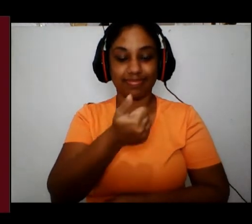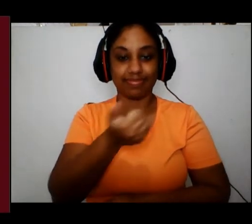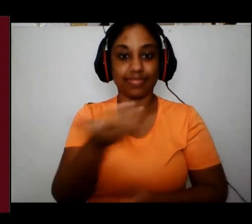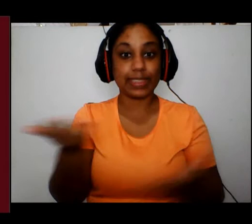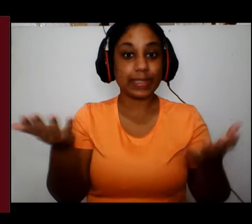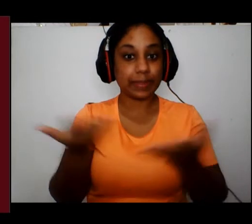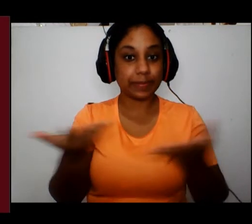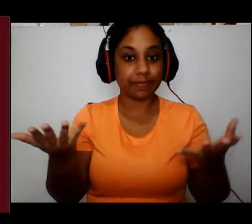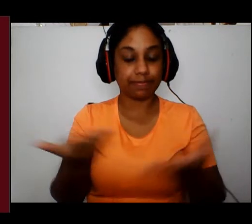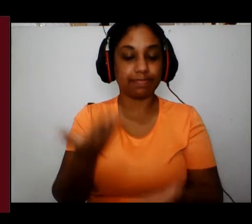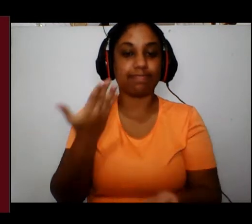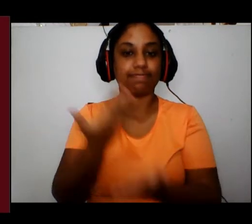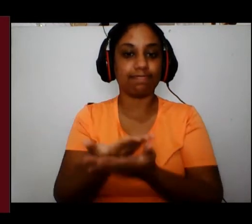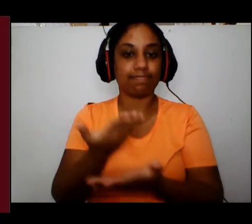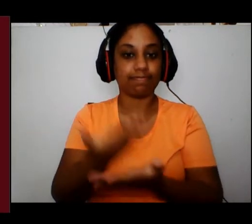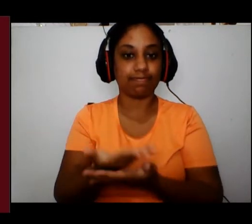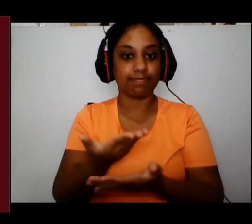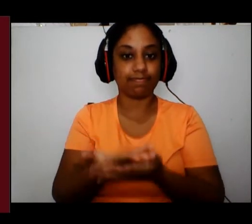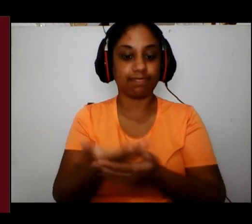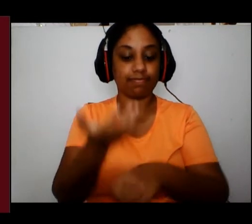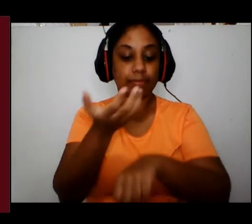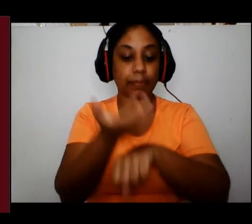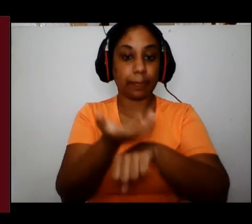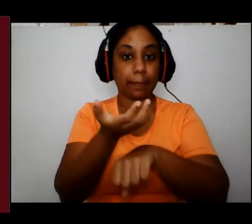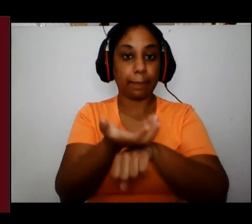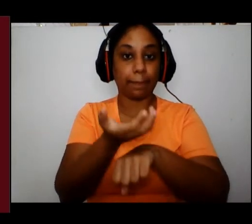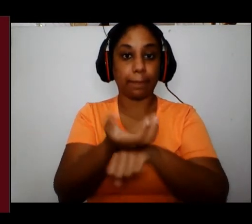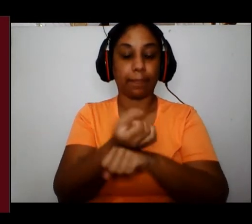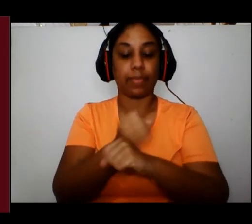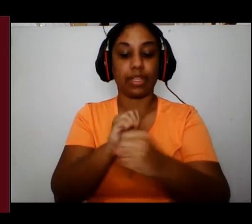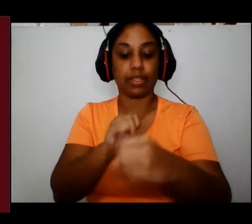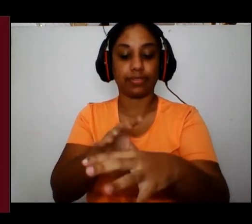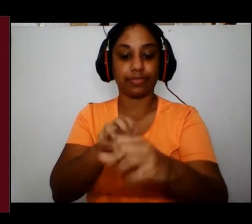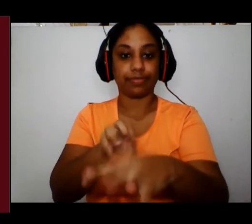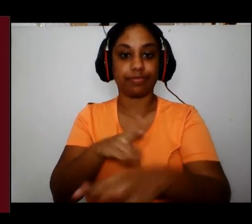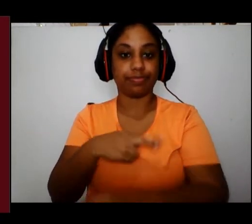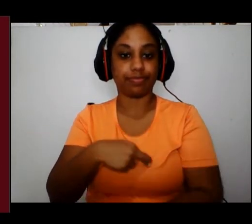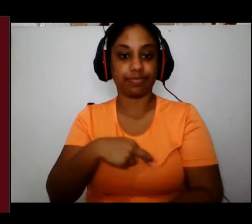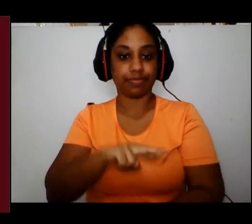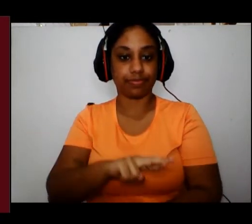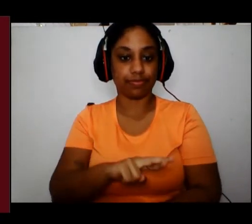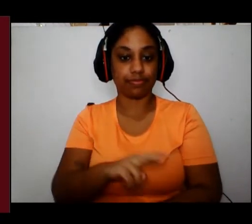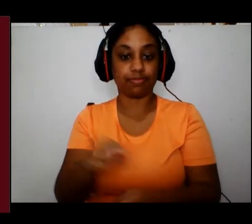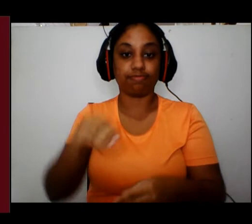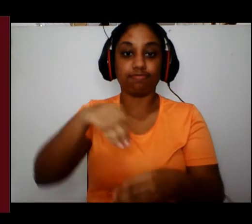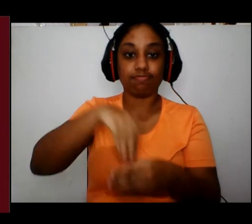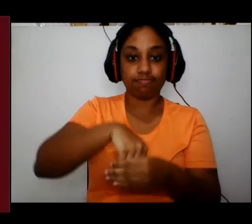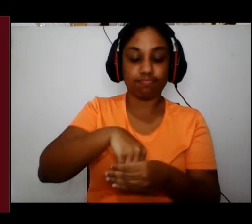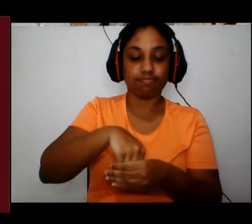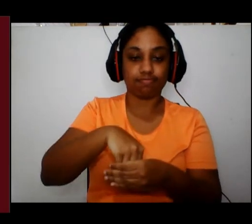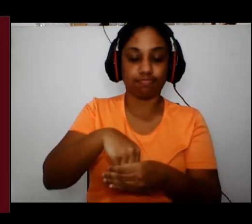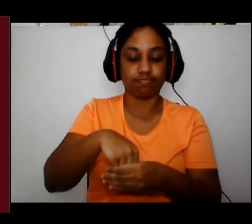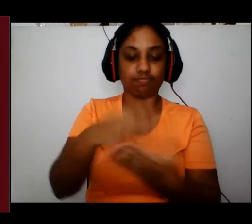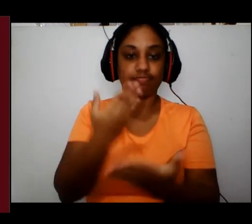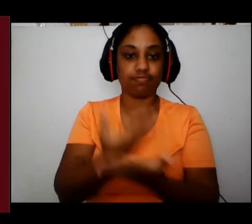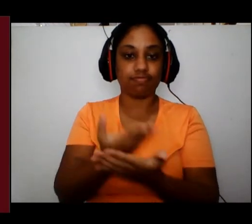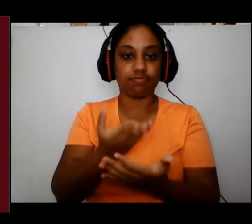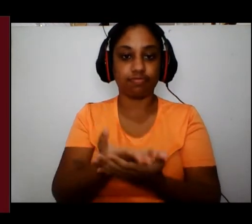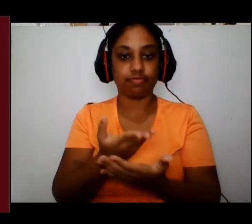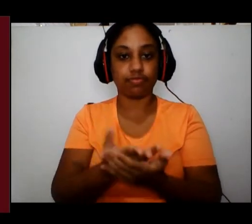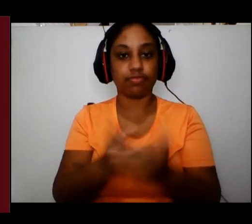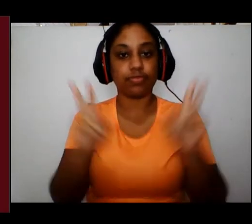Oi, quinto ano, tudo bem? Na nossa videoaula de hoje, nós trabalharemos a disciplina de ensino religioso e dentro